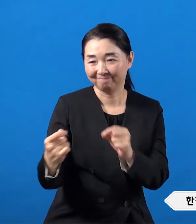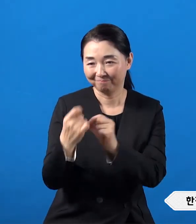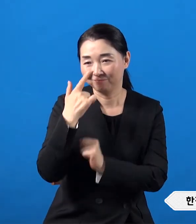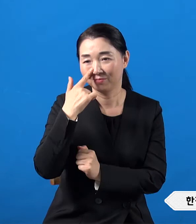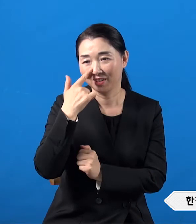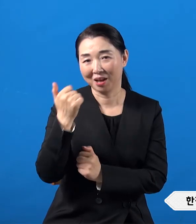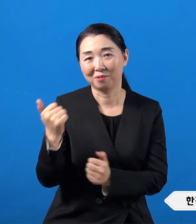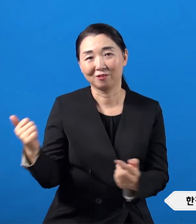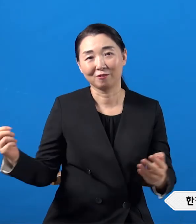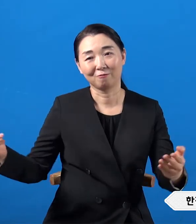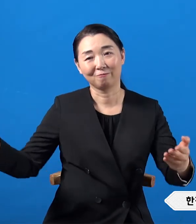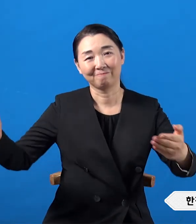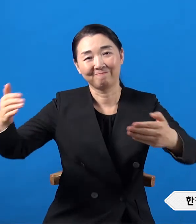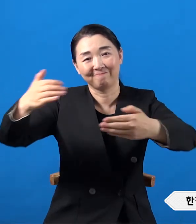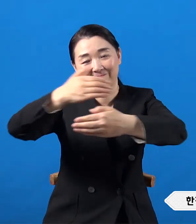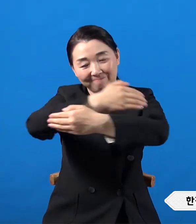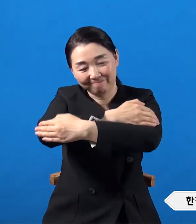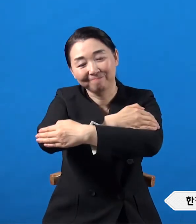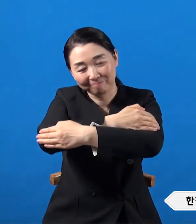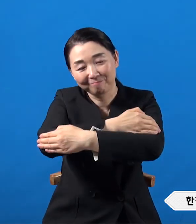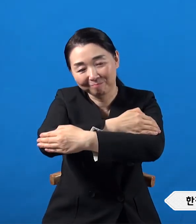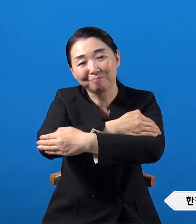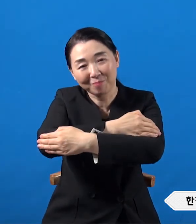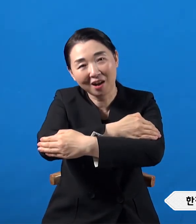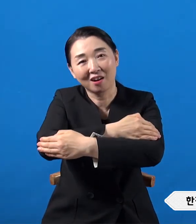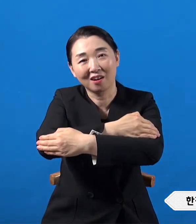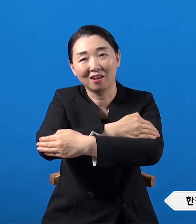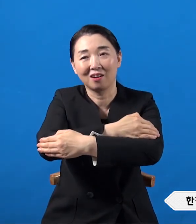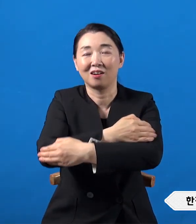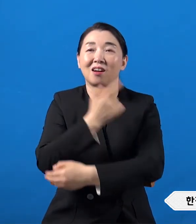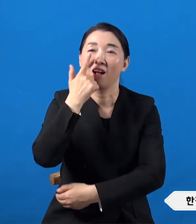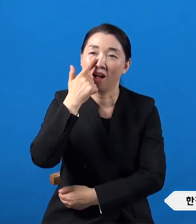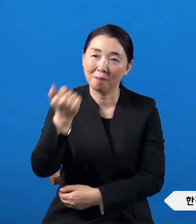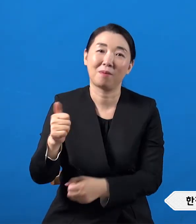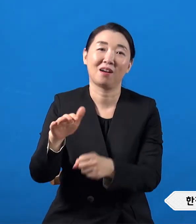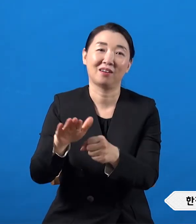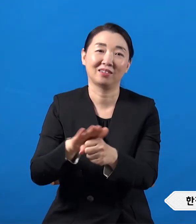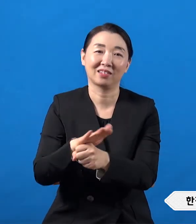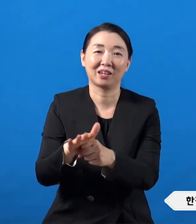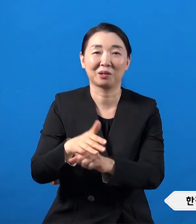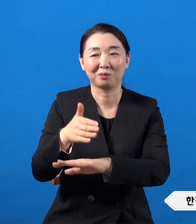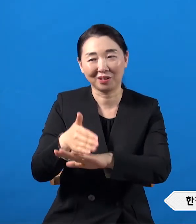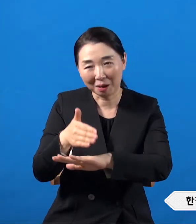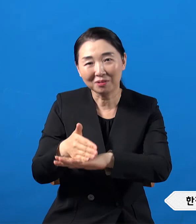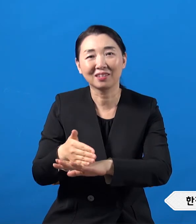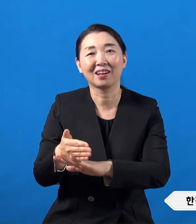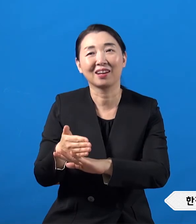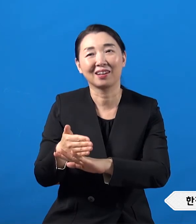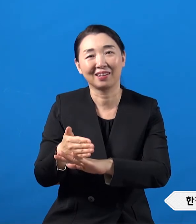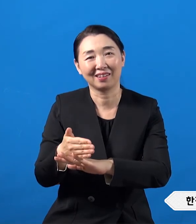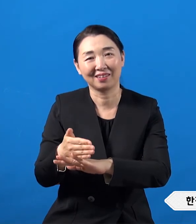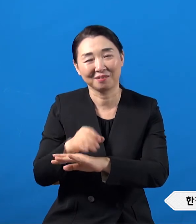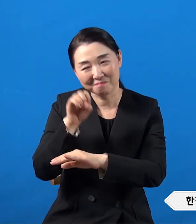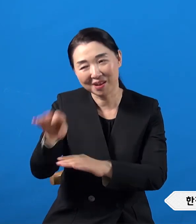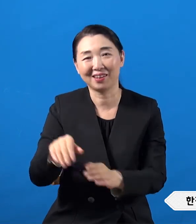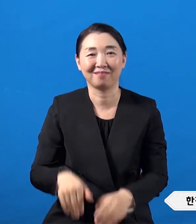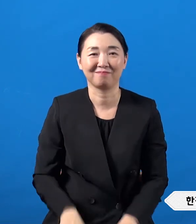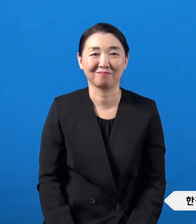다가가서 아버지를 꼭 껴안았습니다. 아버지 사랑하고 감사해요